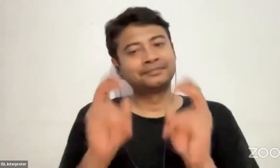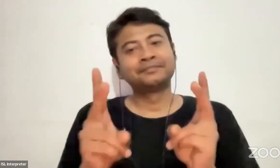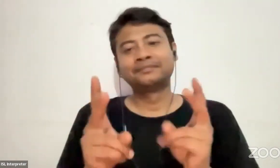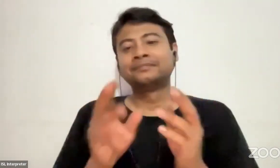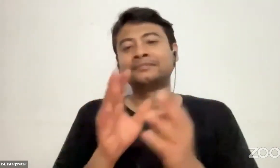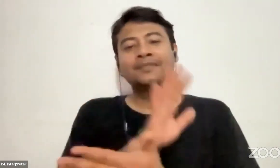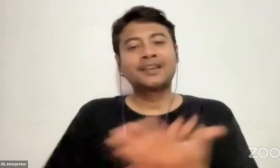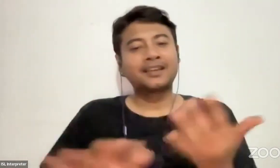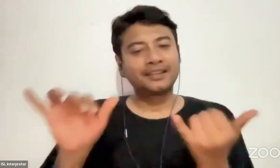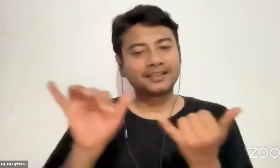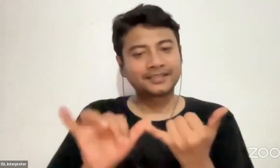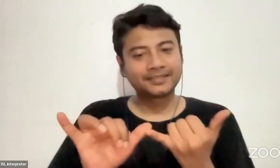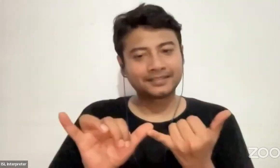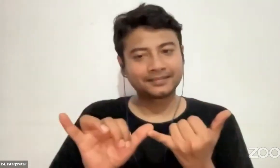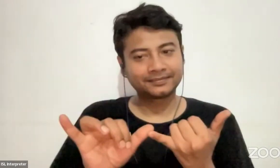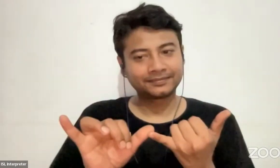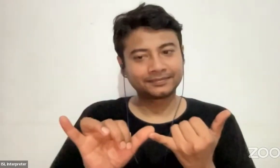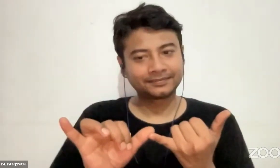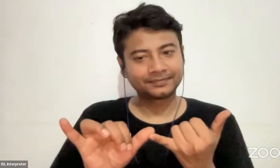हमारे पास।